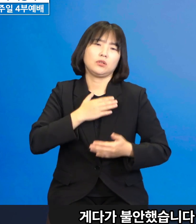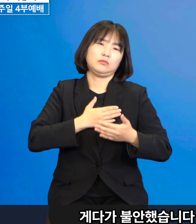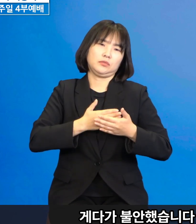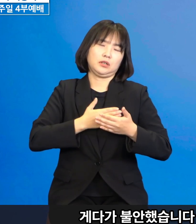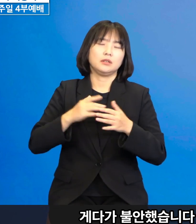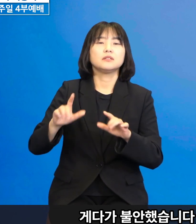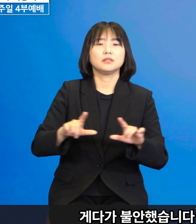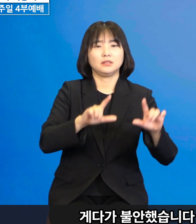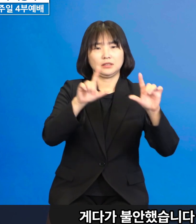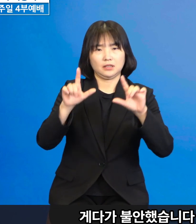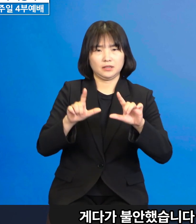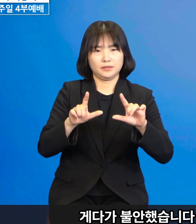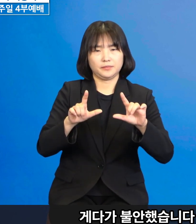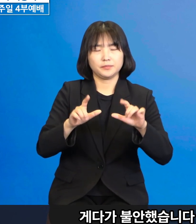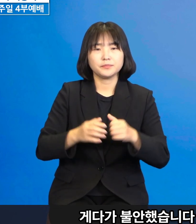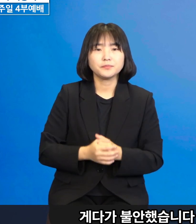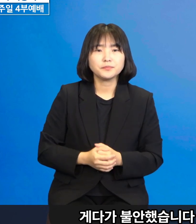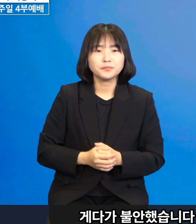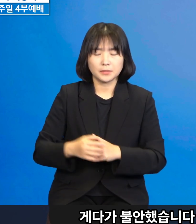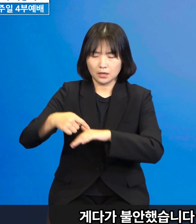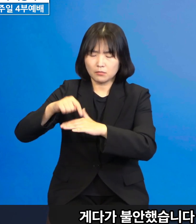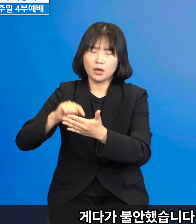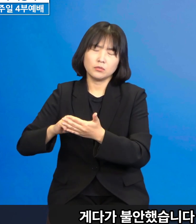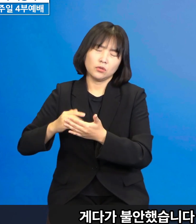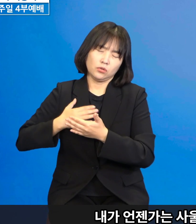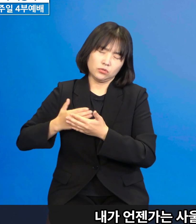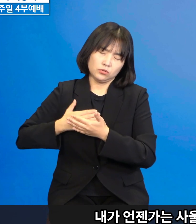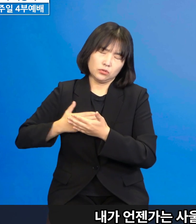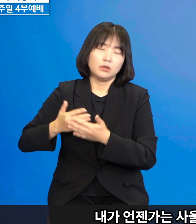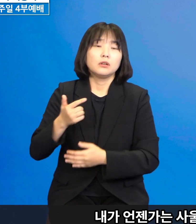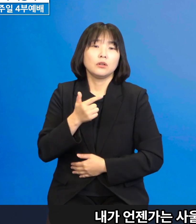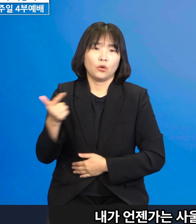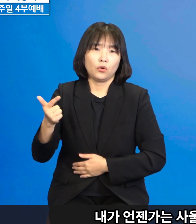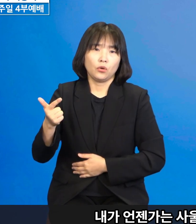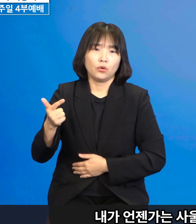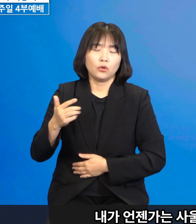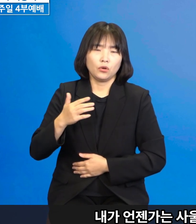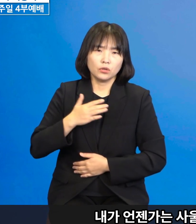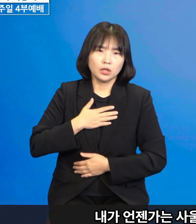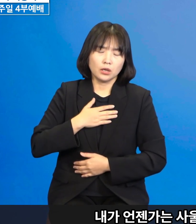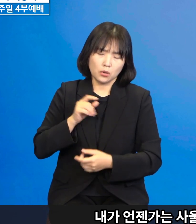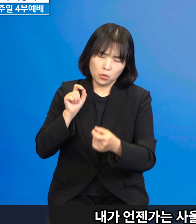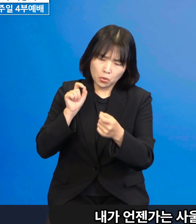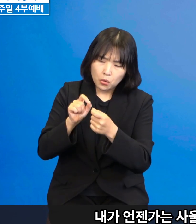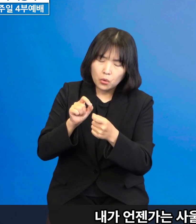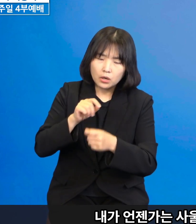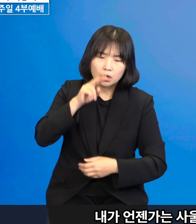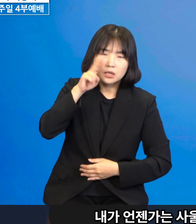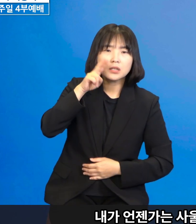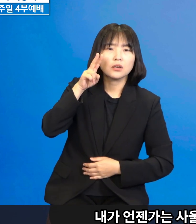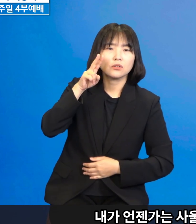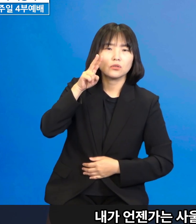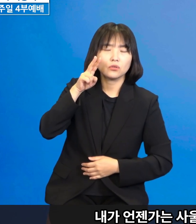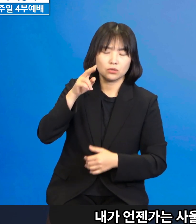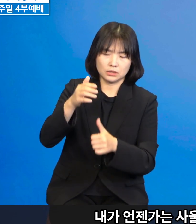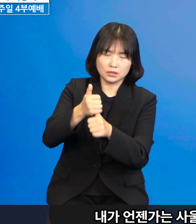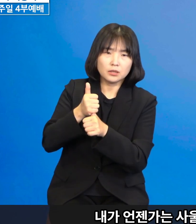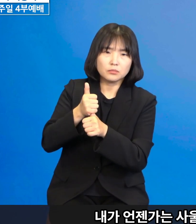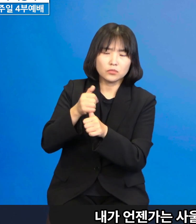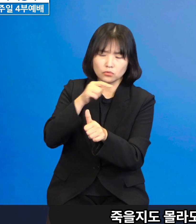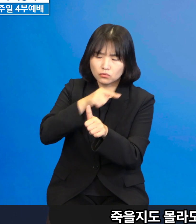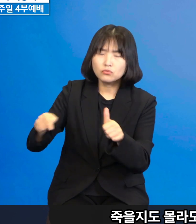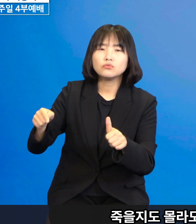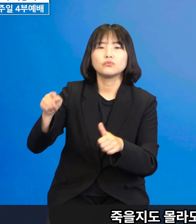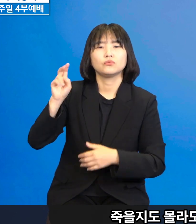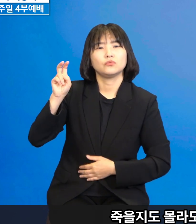게다가 불안했습니다. 심리적으로 불안한 것이죠. 내가 언젠가는 사울의 손에 잡혀 죽을